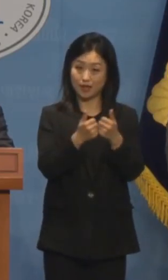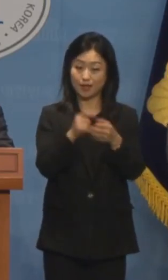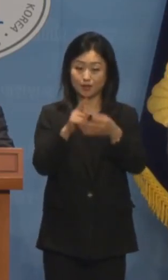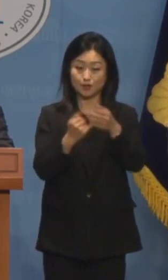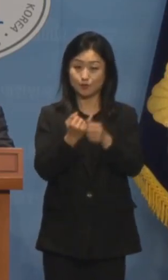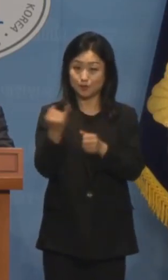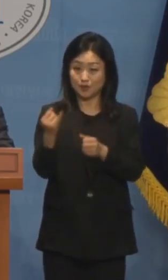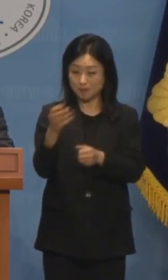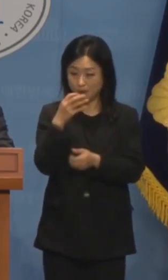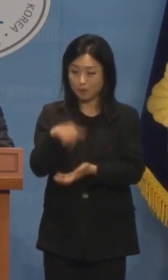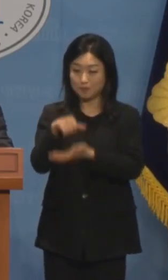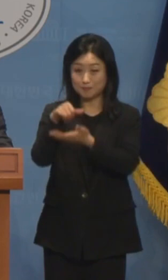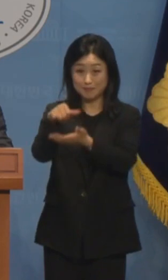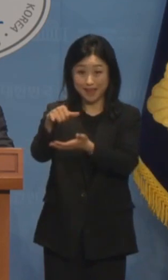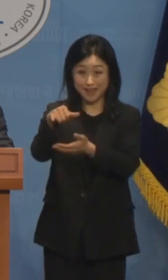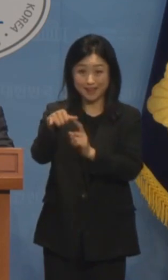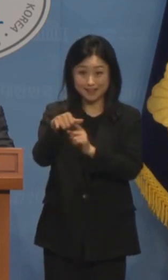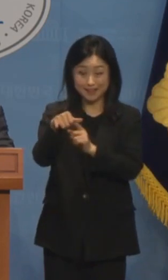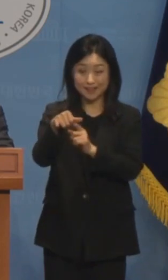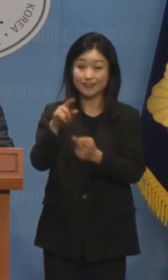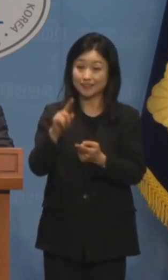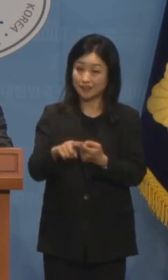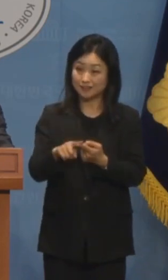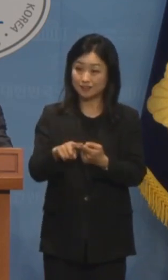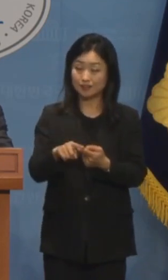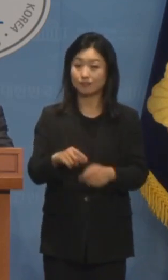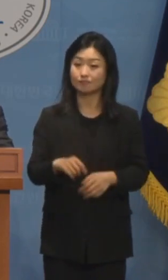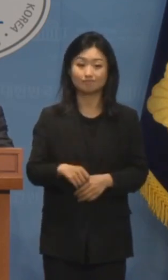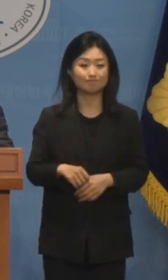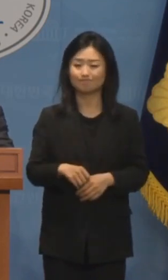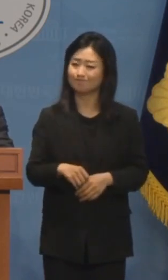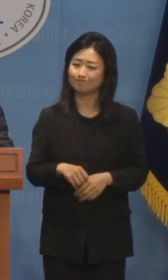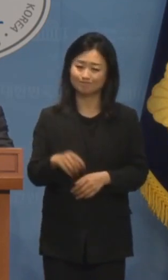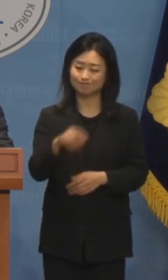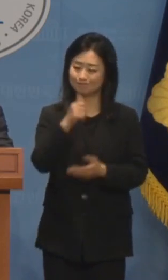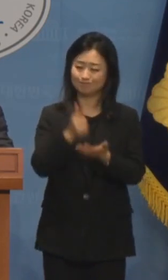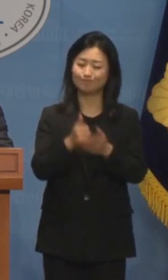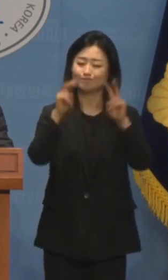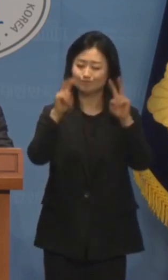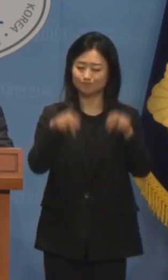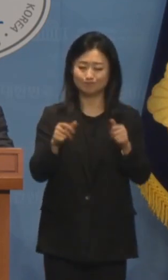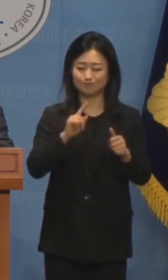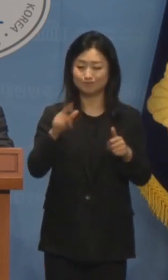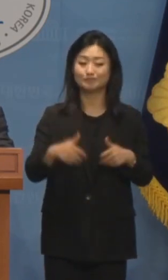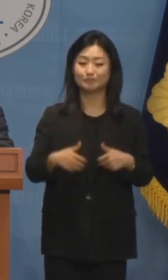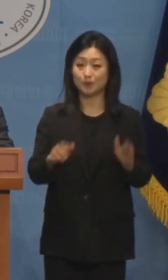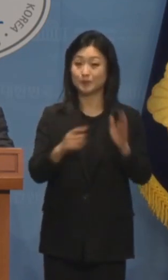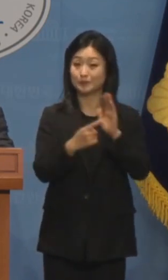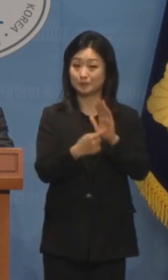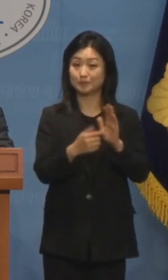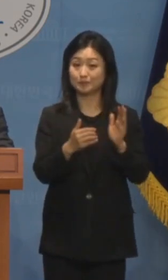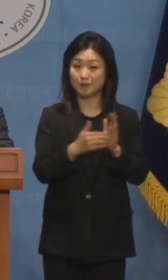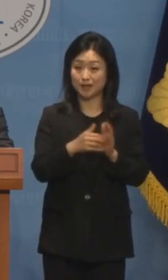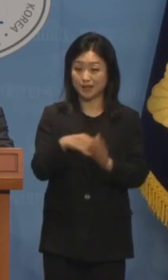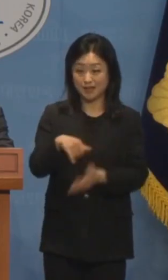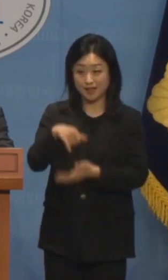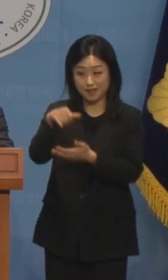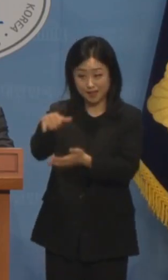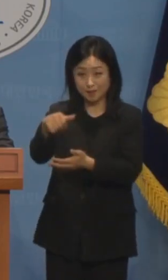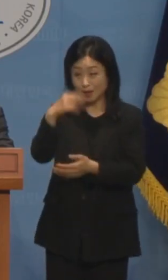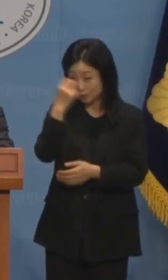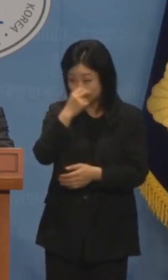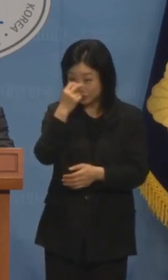여사의 명품백 의혹에 우려한 대로 불기소 공고를 내렸습니다. 지금까지 명품백 의혹을